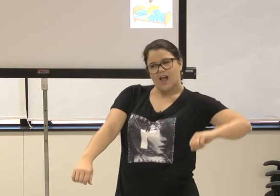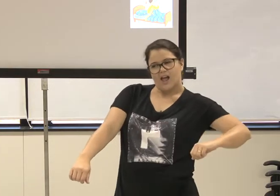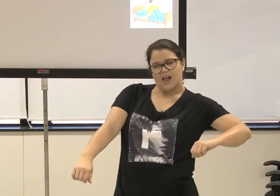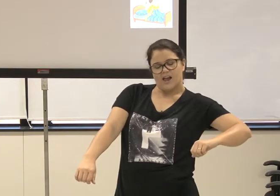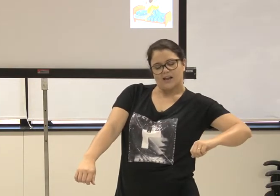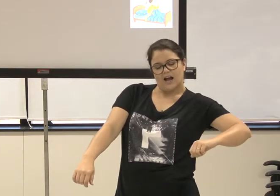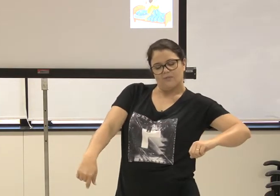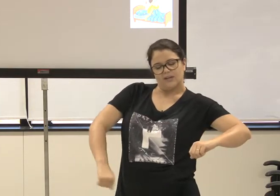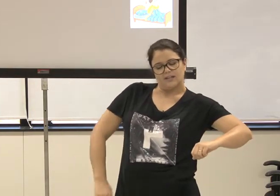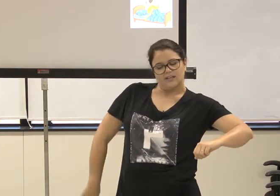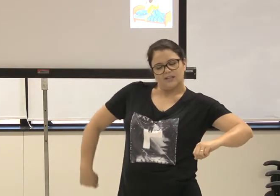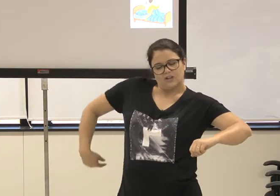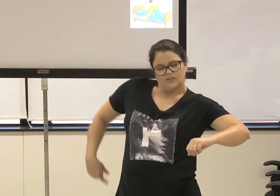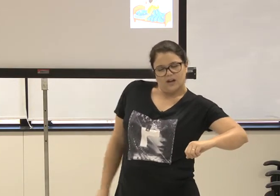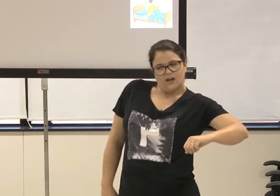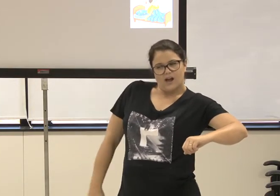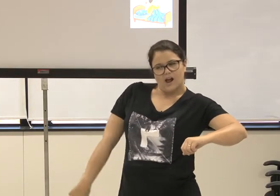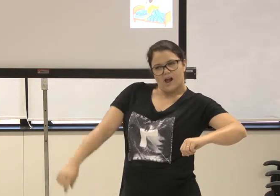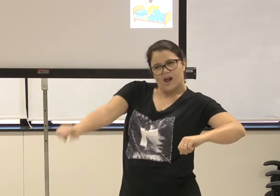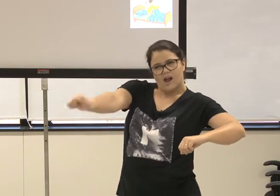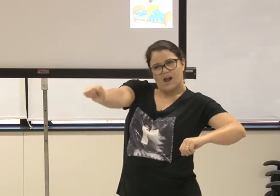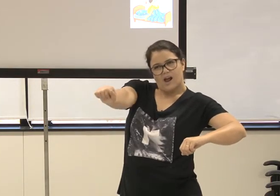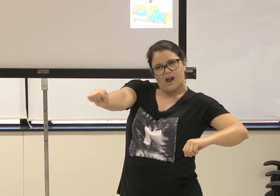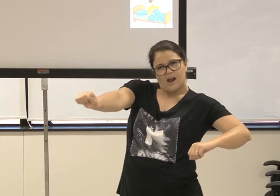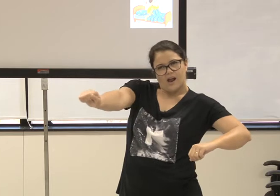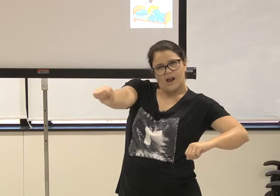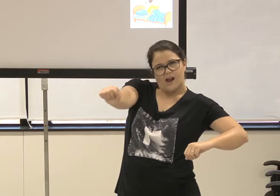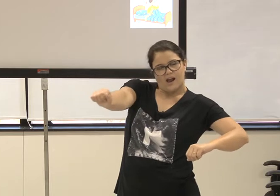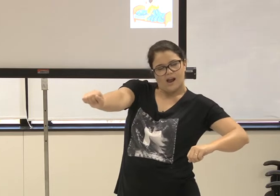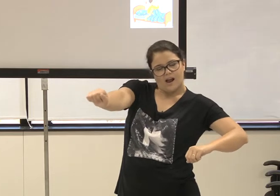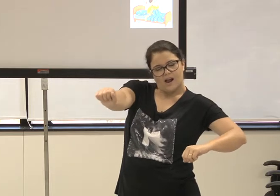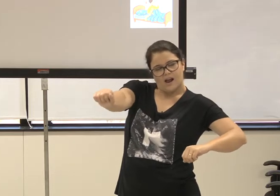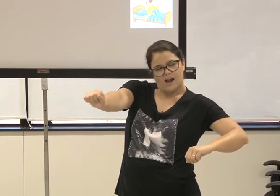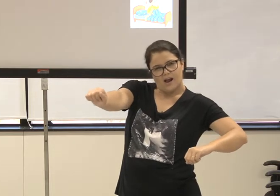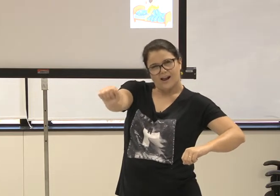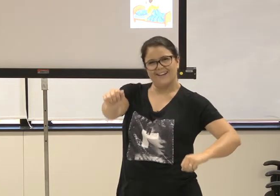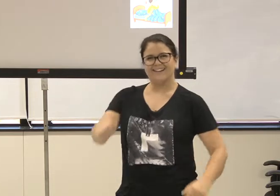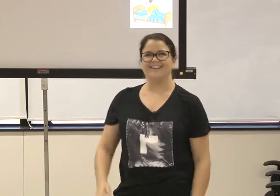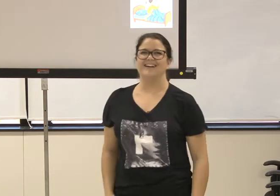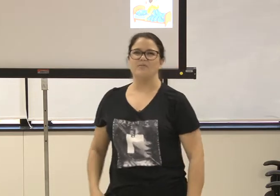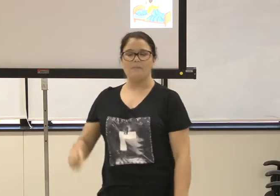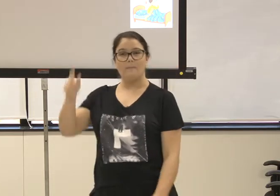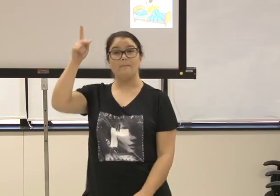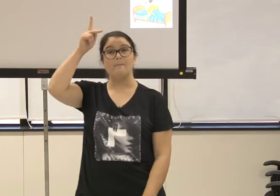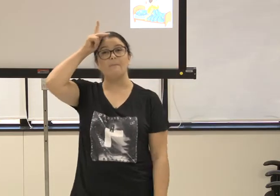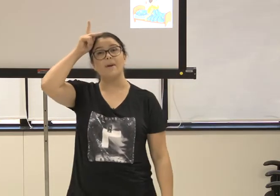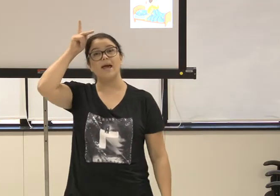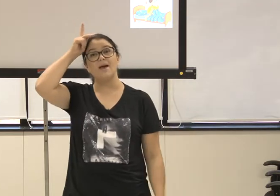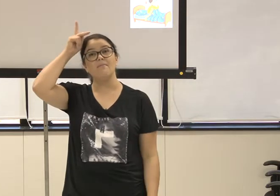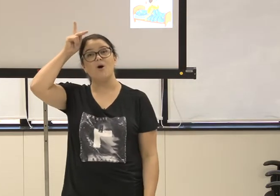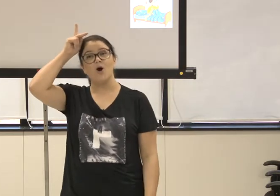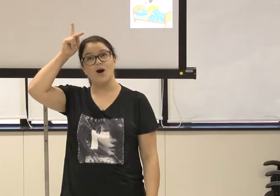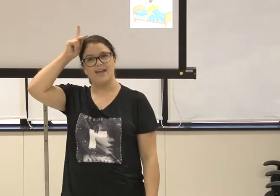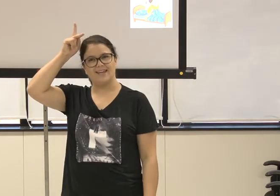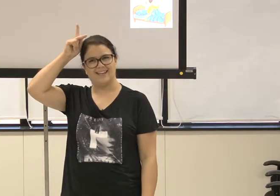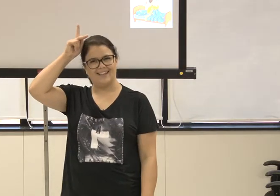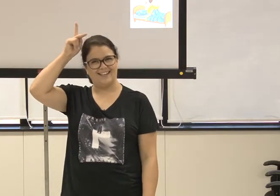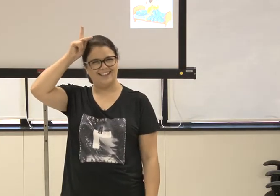Aí você... Calma que ainda tem todo uma... Isso. Isso você fala lá, ó, o cara lá, todo Playboy. mas o carro